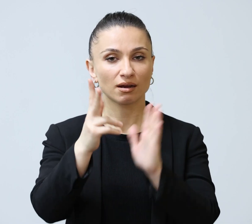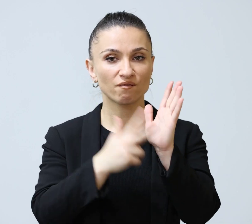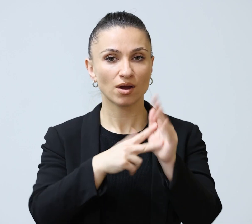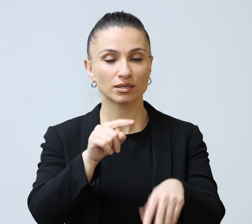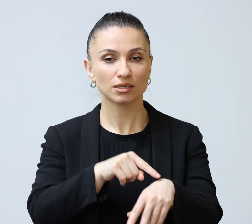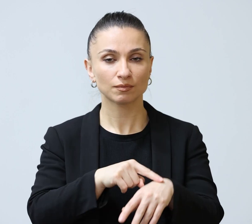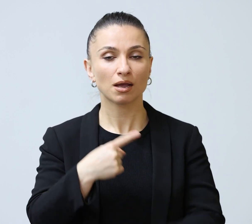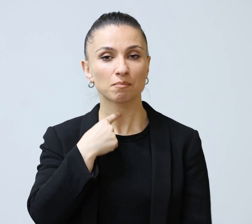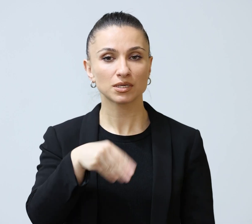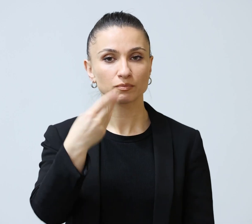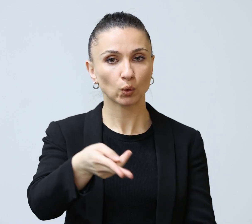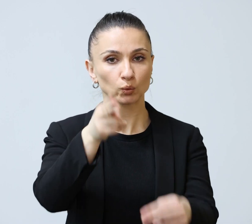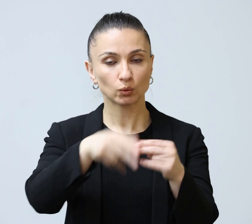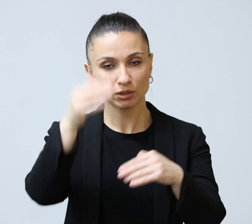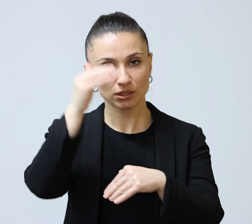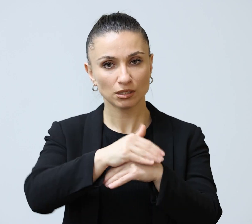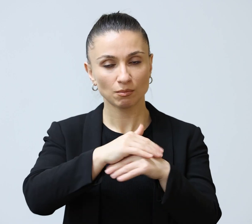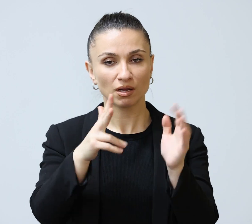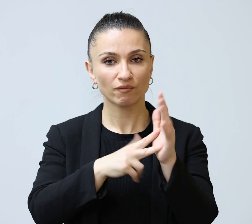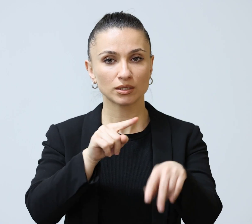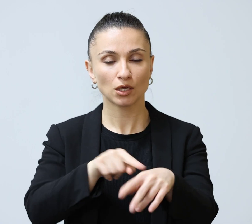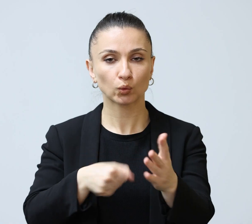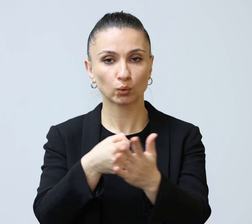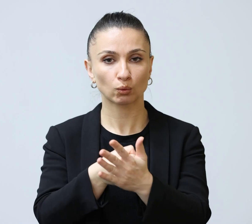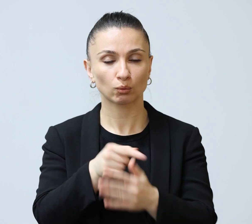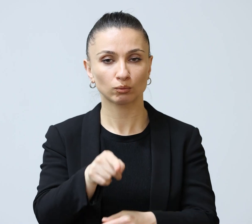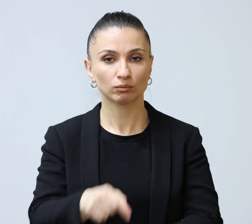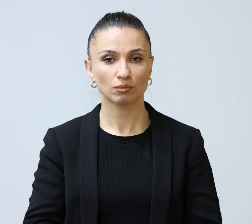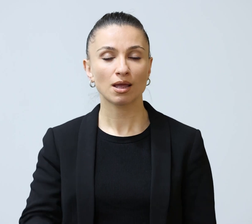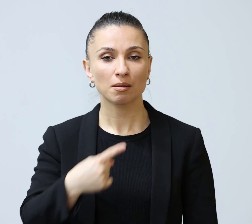անձը հաստատող վկայականը կամ անձնագիրը։ Առանց անձը հաստատող